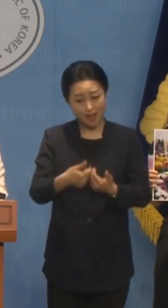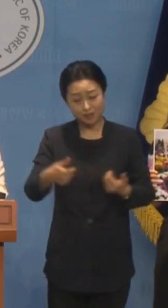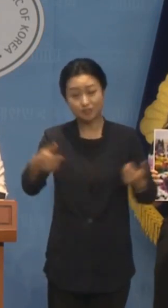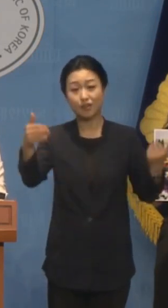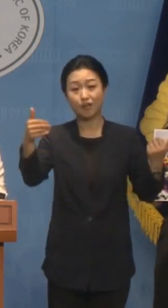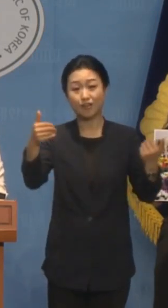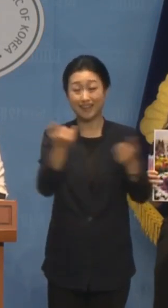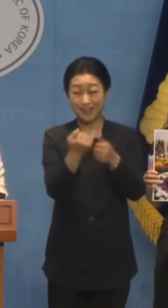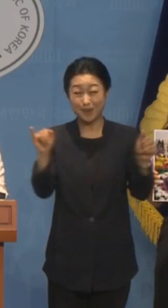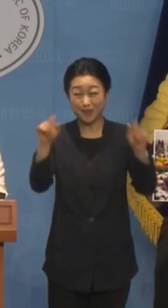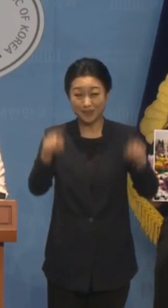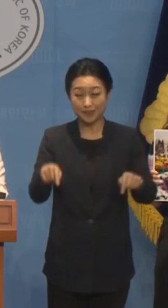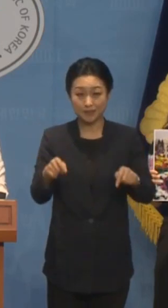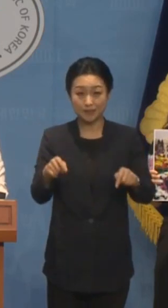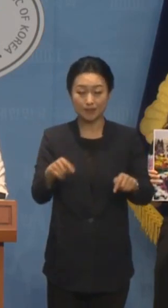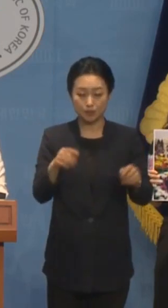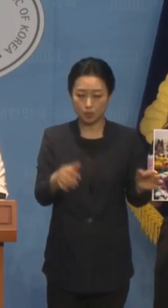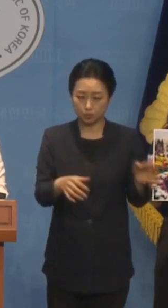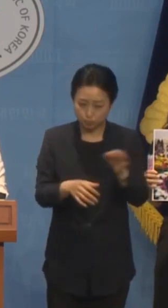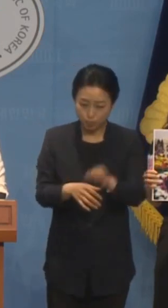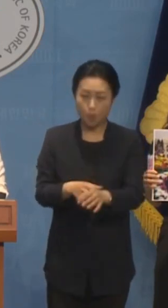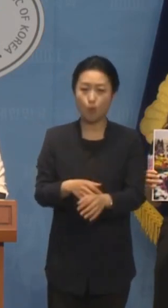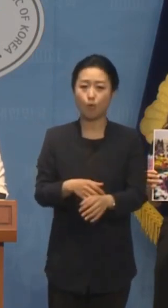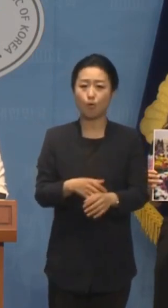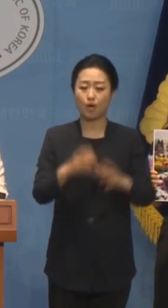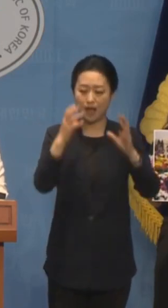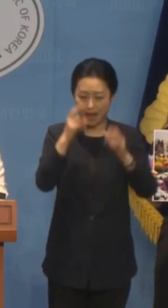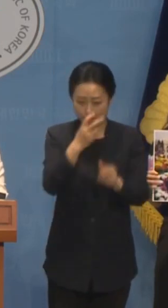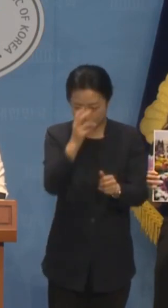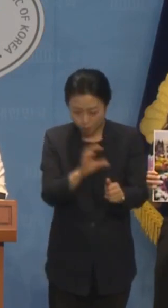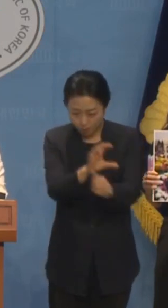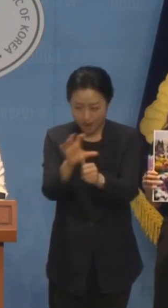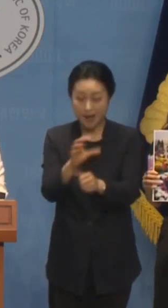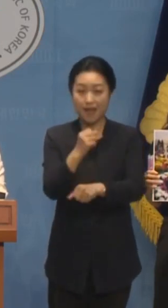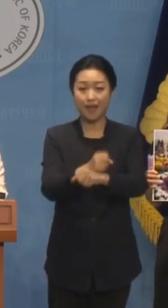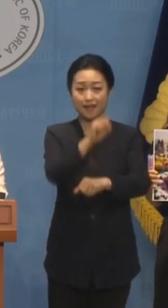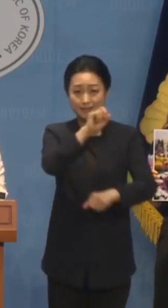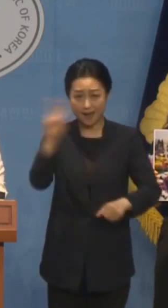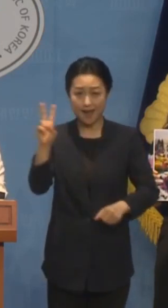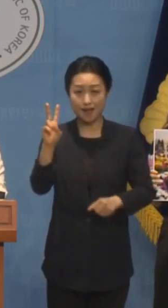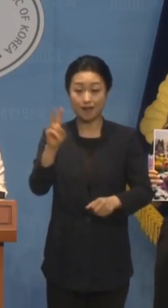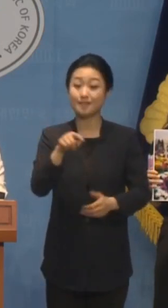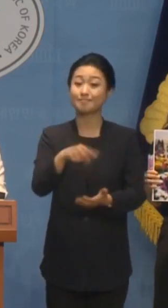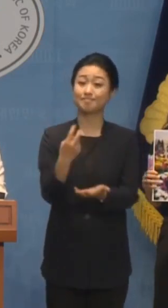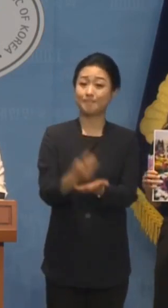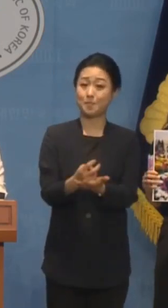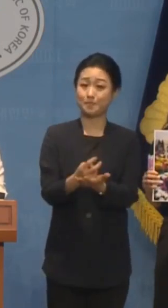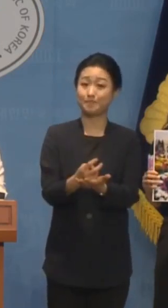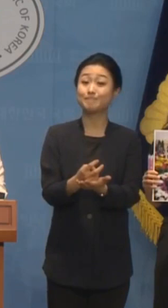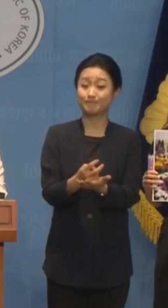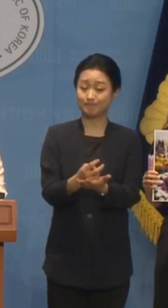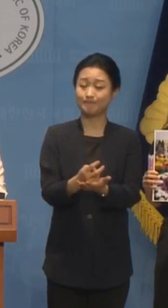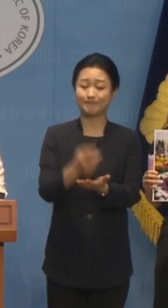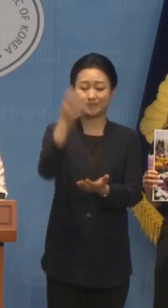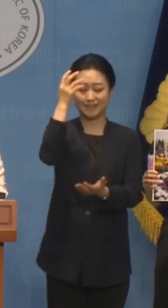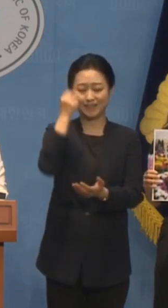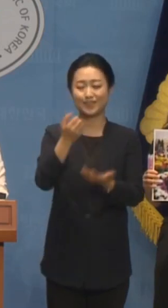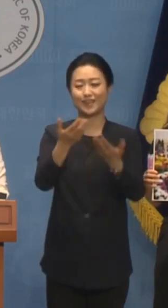하더라도 양육비를 주고 수시로 아이를 돌보아야 한다라고 하는 법안이라고 생각해